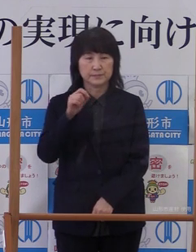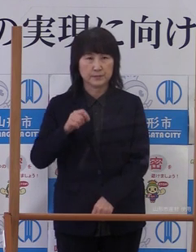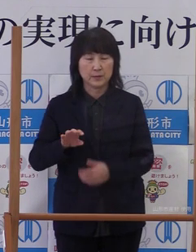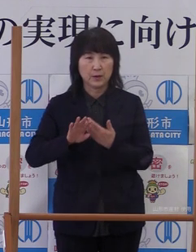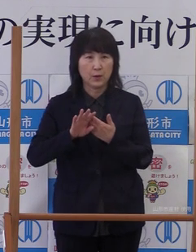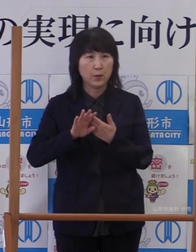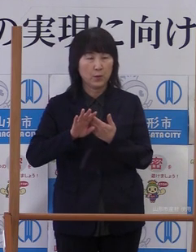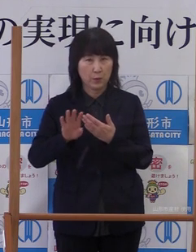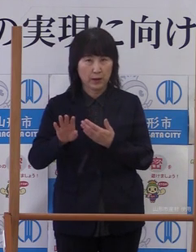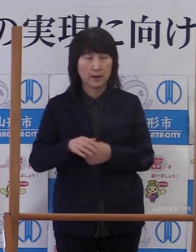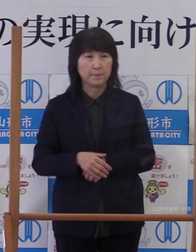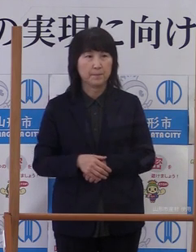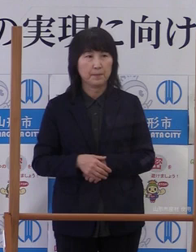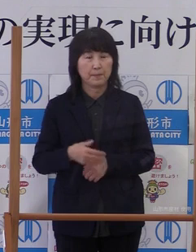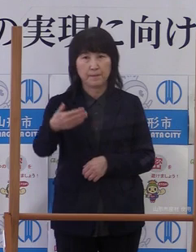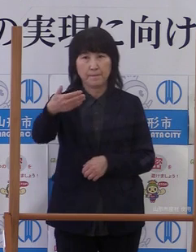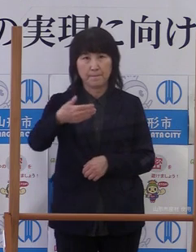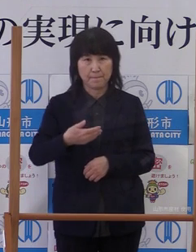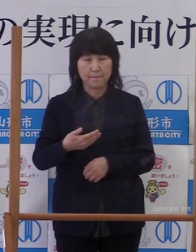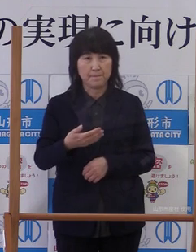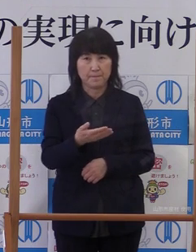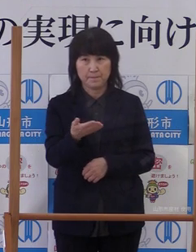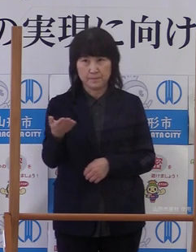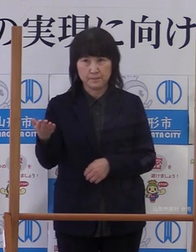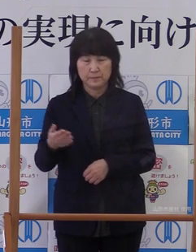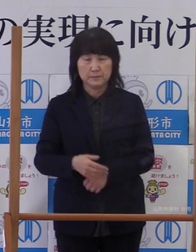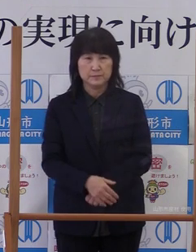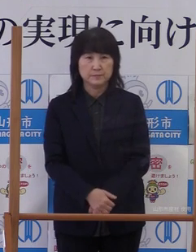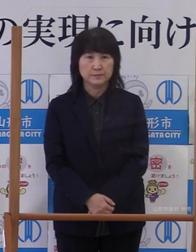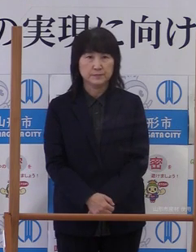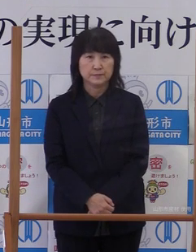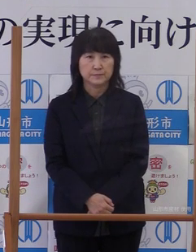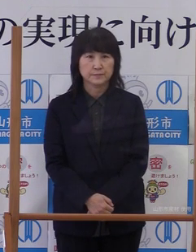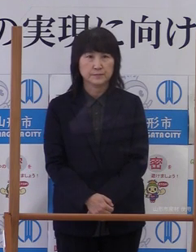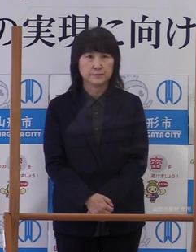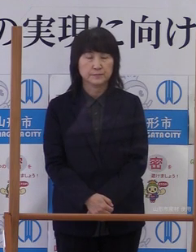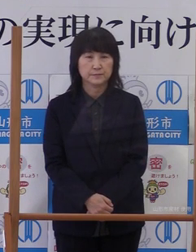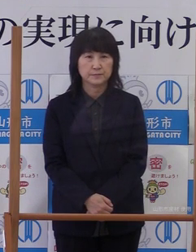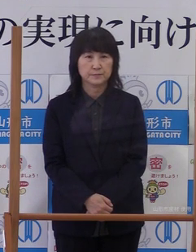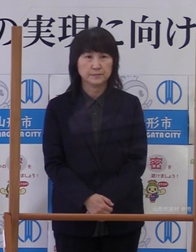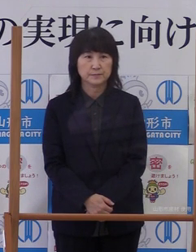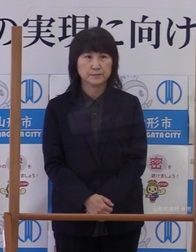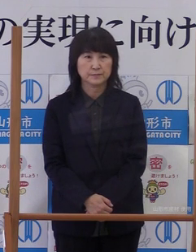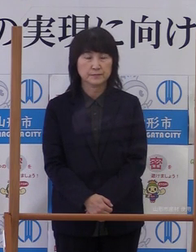それでは続きまして、幹事社の共同通信さんございますでしょうか。